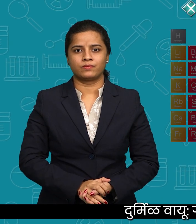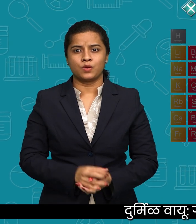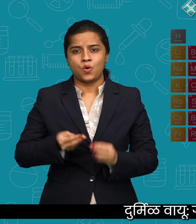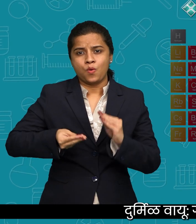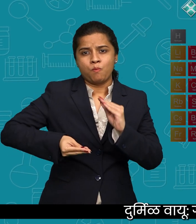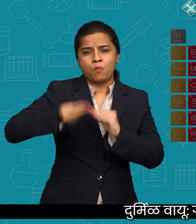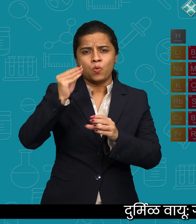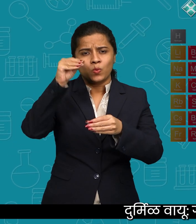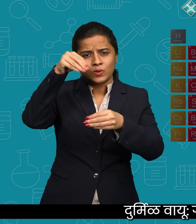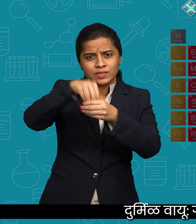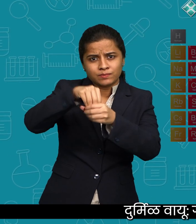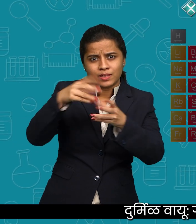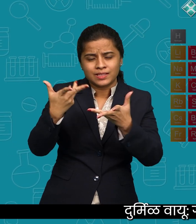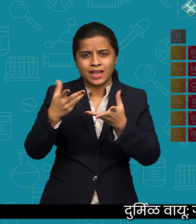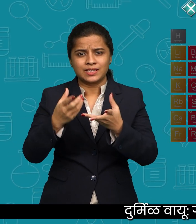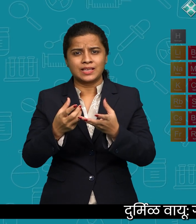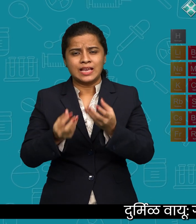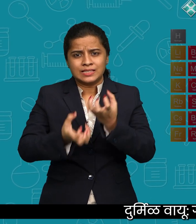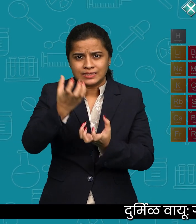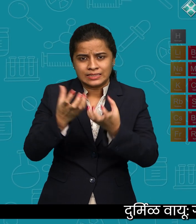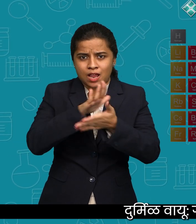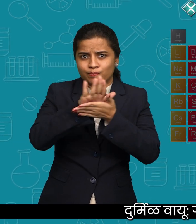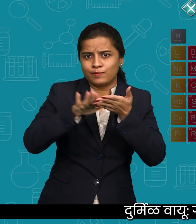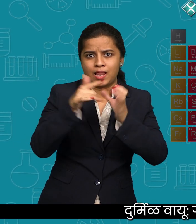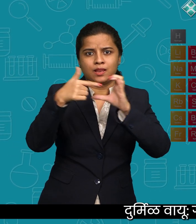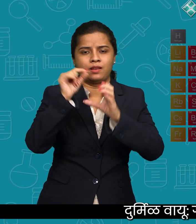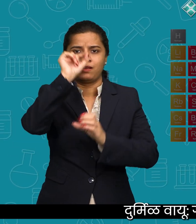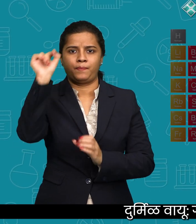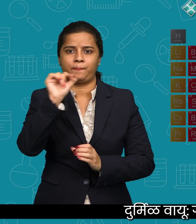दुर्मिळ वायू गट 18 मध्ये उपस्थित उदात्त वायू.